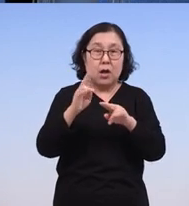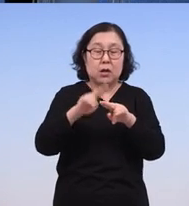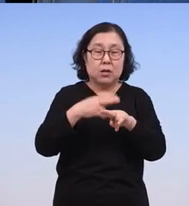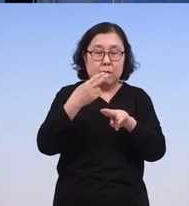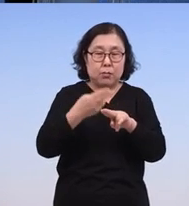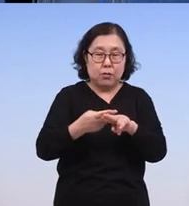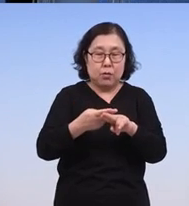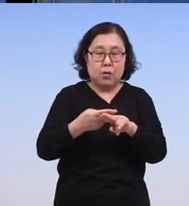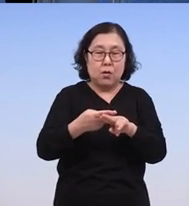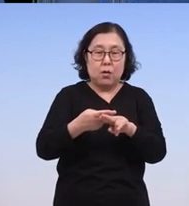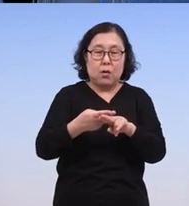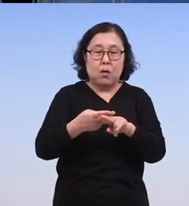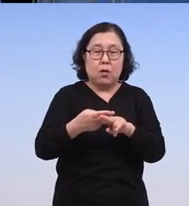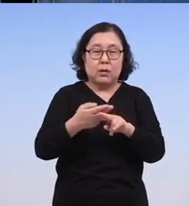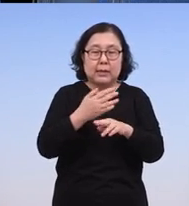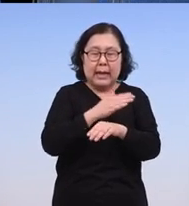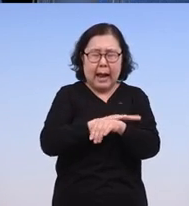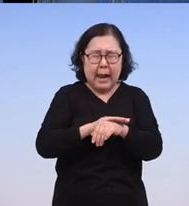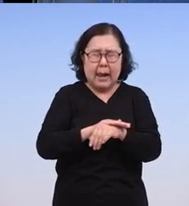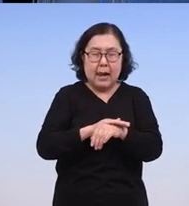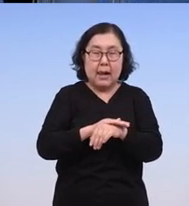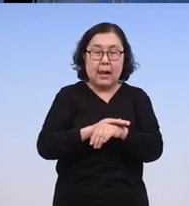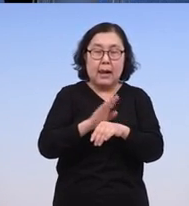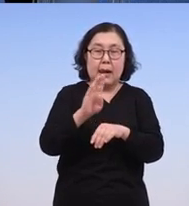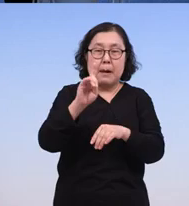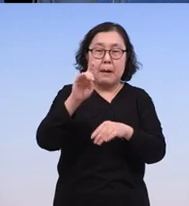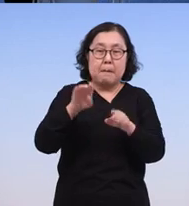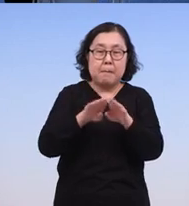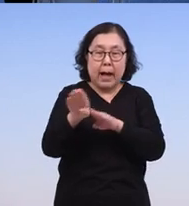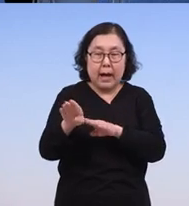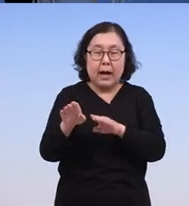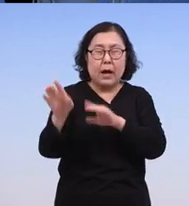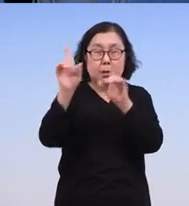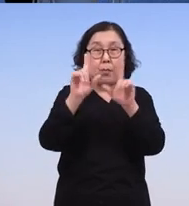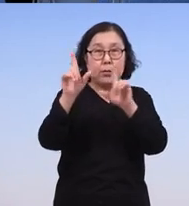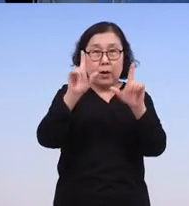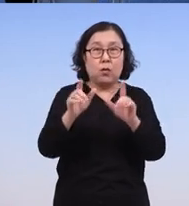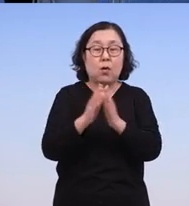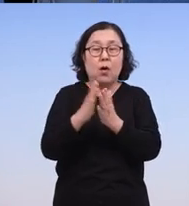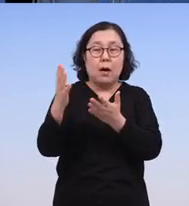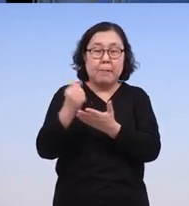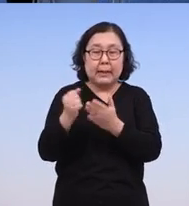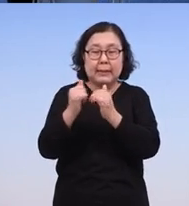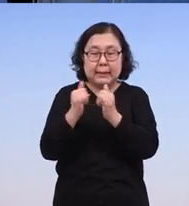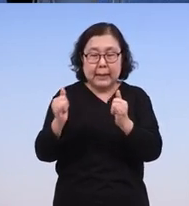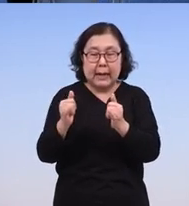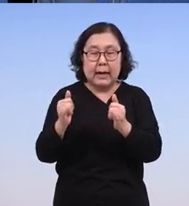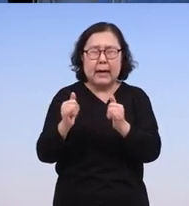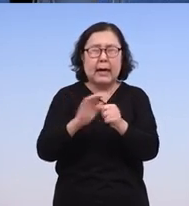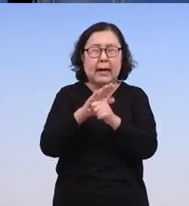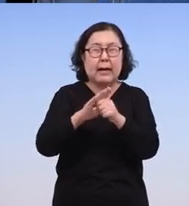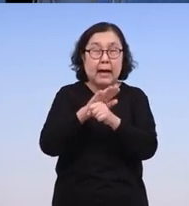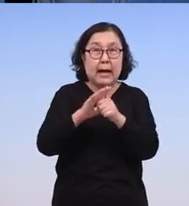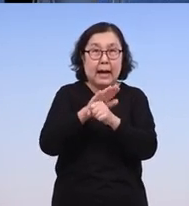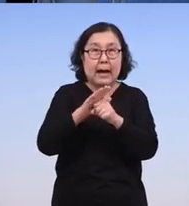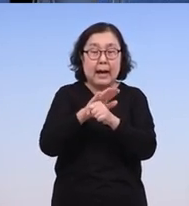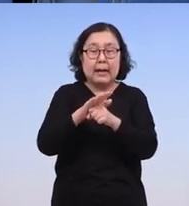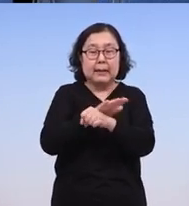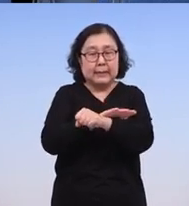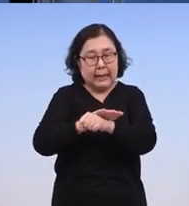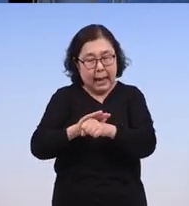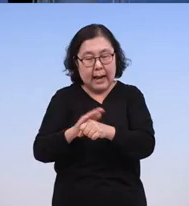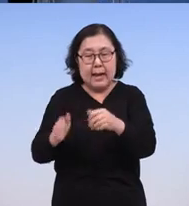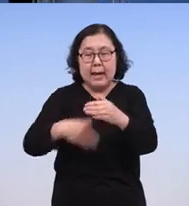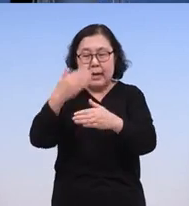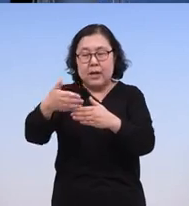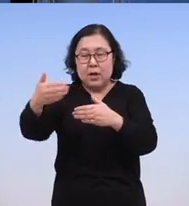선물로 따뜻하게 방학을 잘 보내고 충전하고 회복해서 받은 사랑 흘려보내며 살겠습니다. 전해준 거는 지금